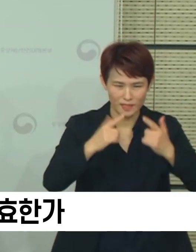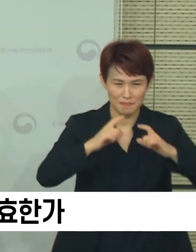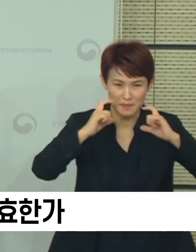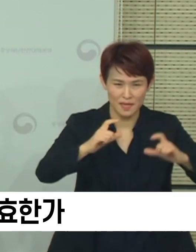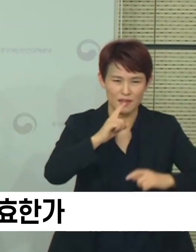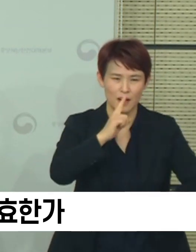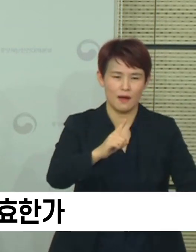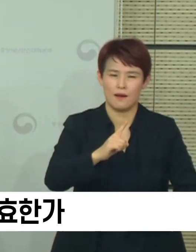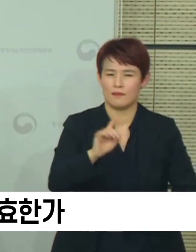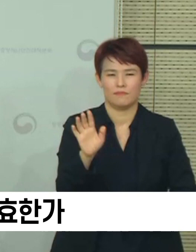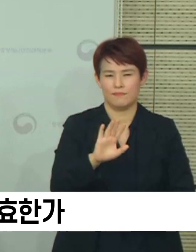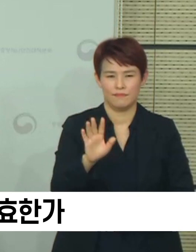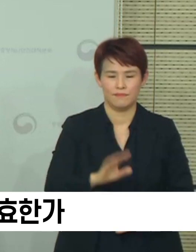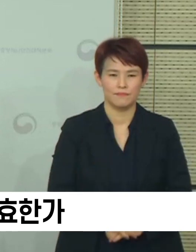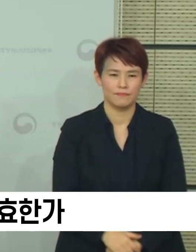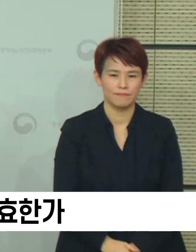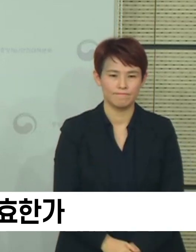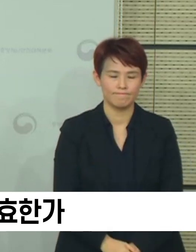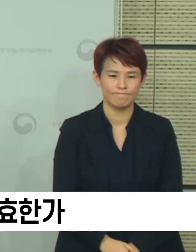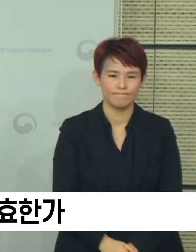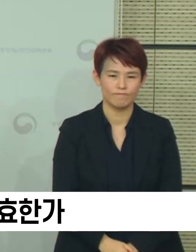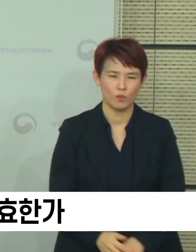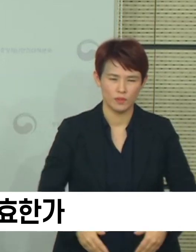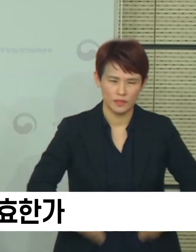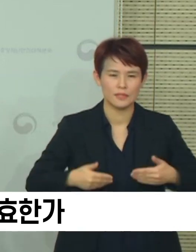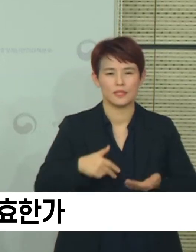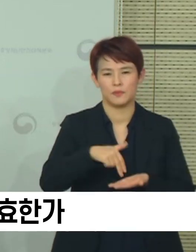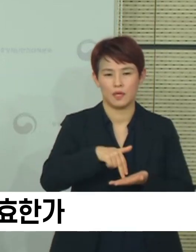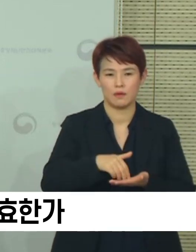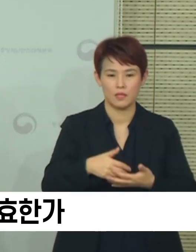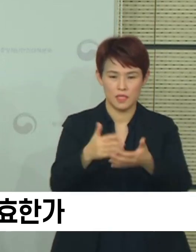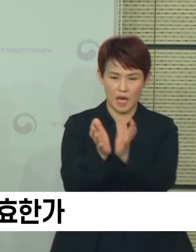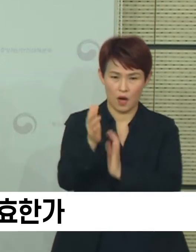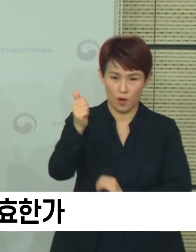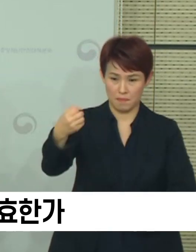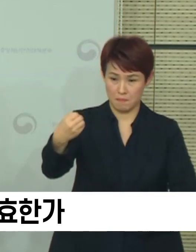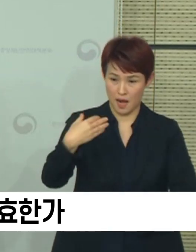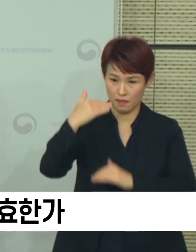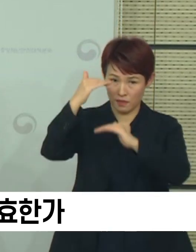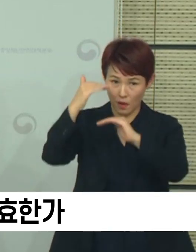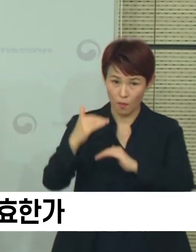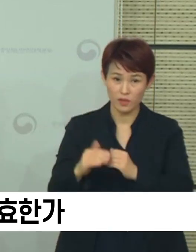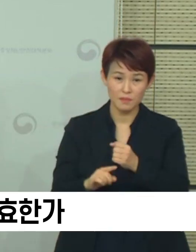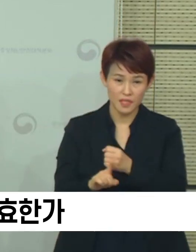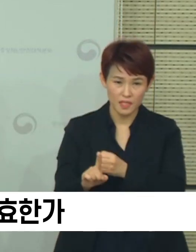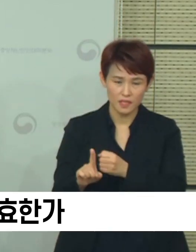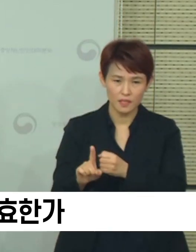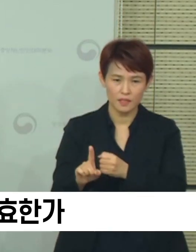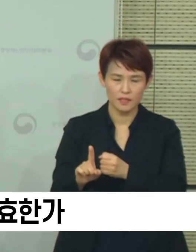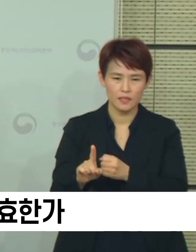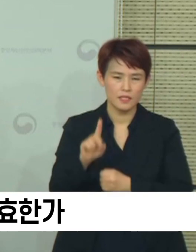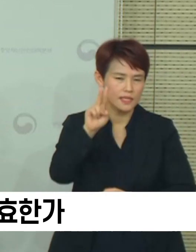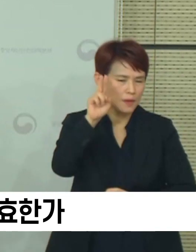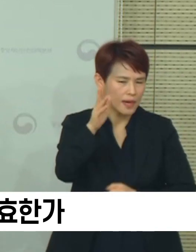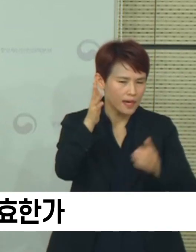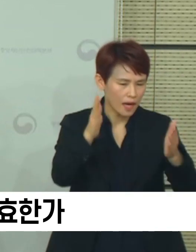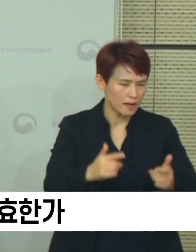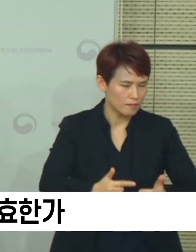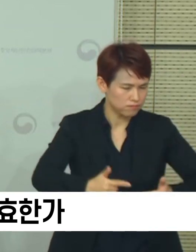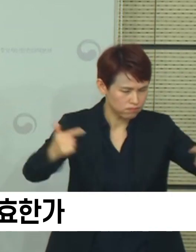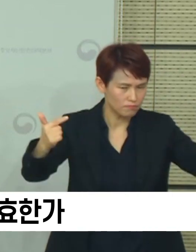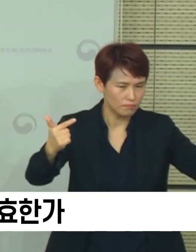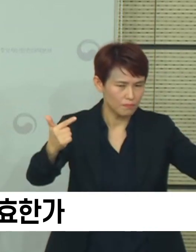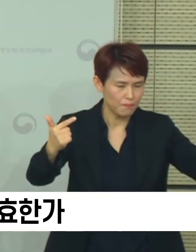섣부른 판단이라고 보고 있습니다. 장관께서 말씀하신 내용의 취지는 앞으로 2-3일간 급격히